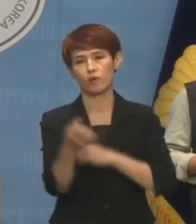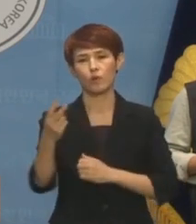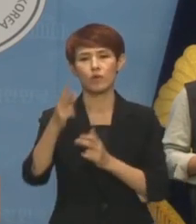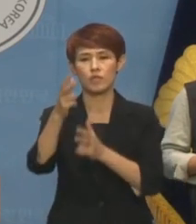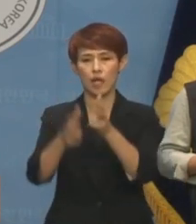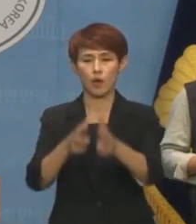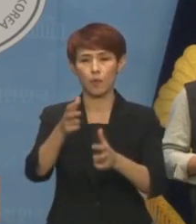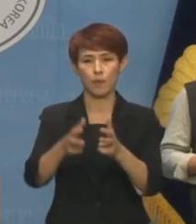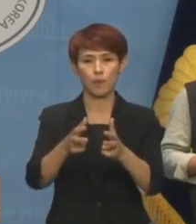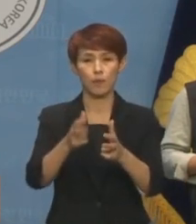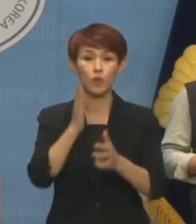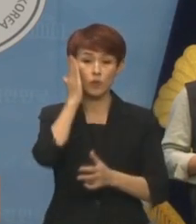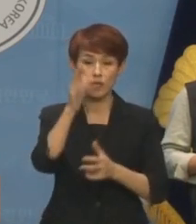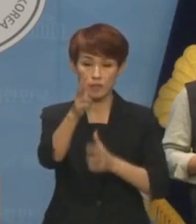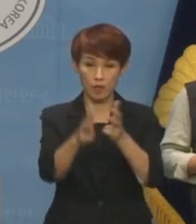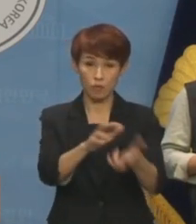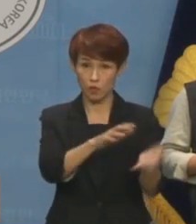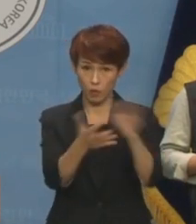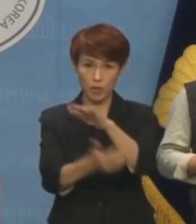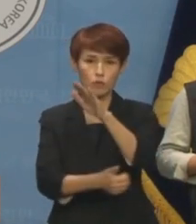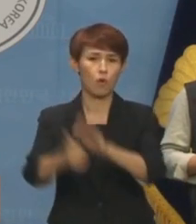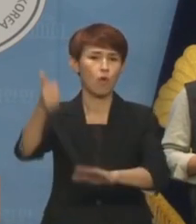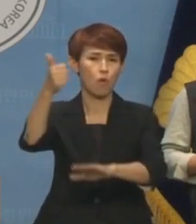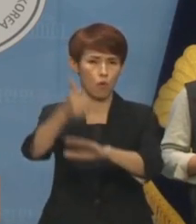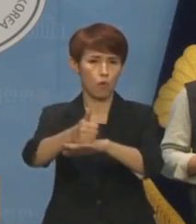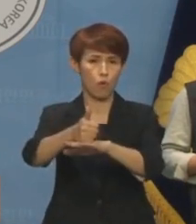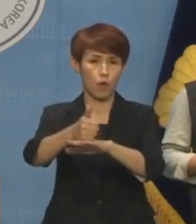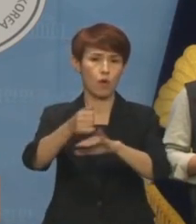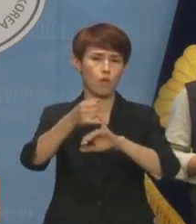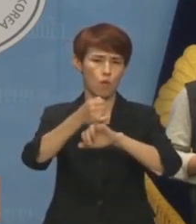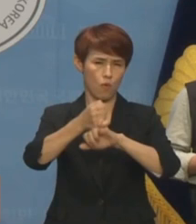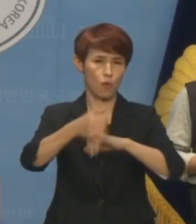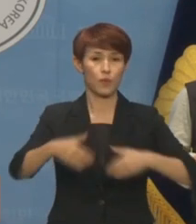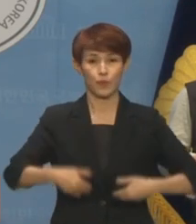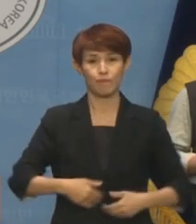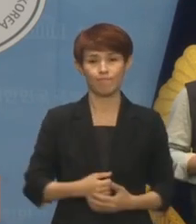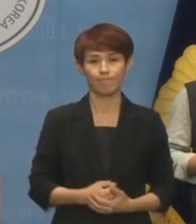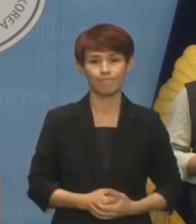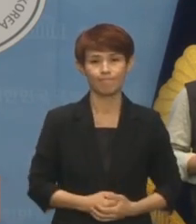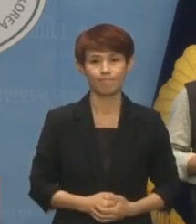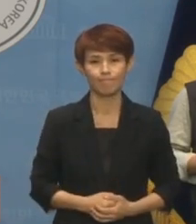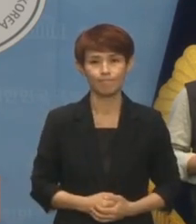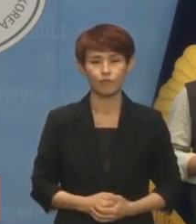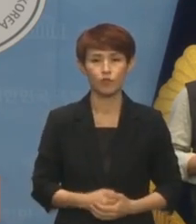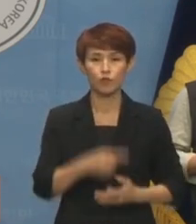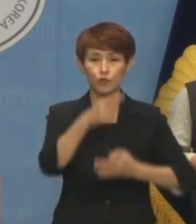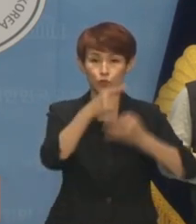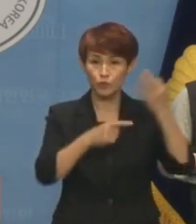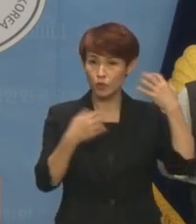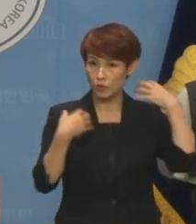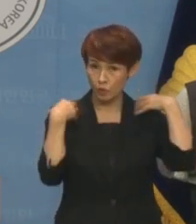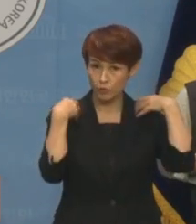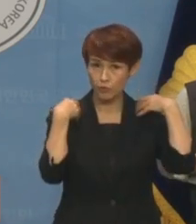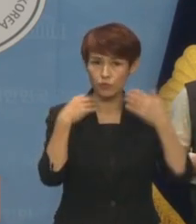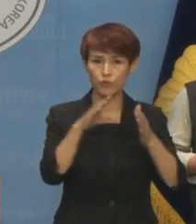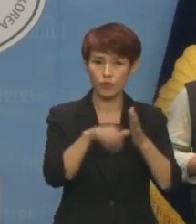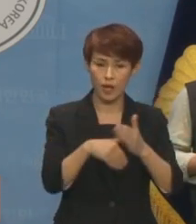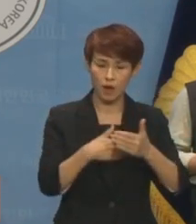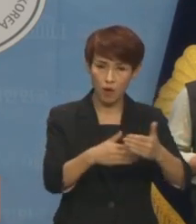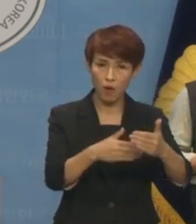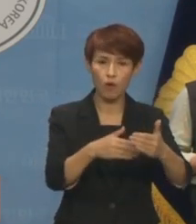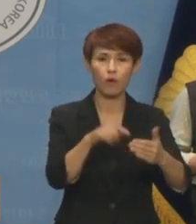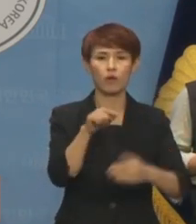산업 전환의 성공의 필수적인 열쇠입니다. 윤석열 정부에서 시행되는